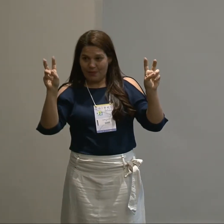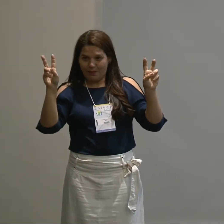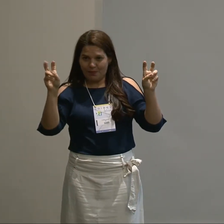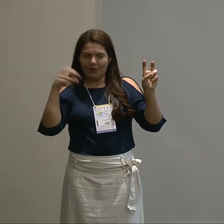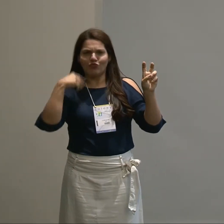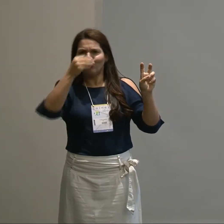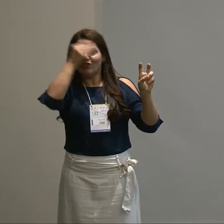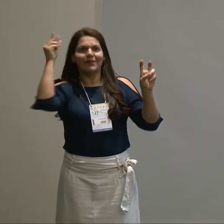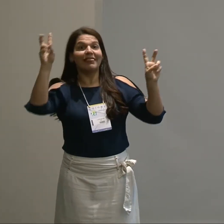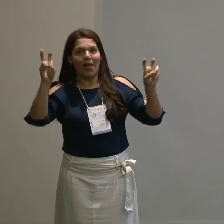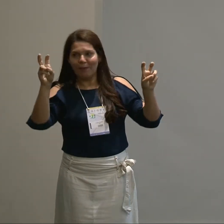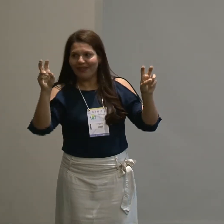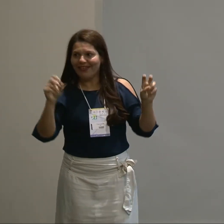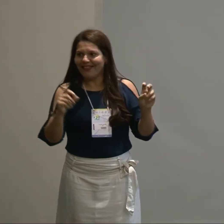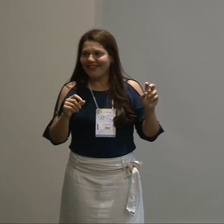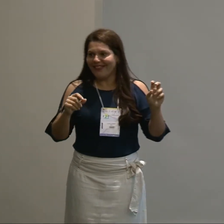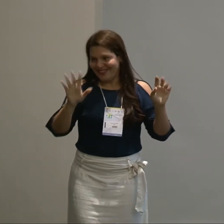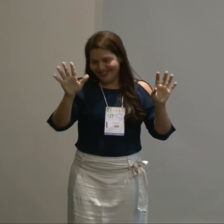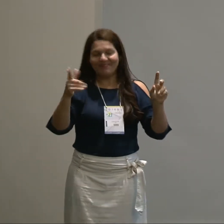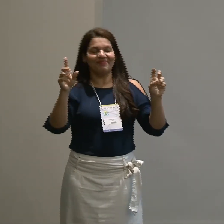O tema dela, eu esqueci o tema.